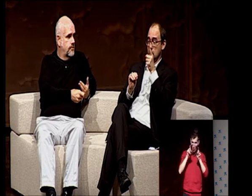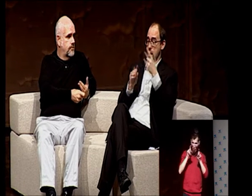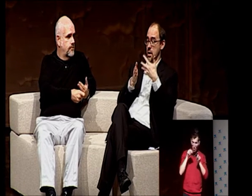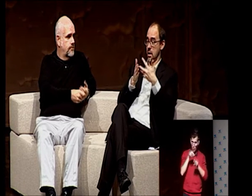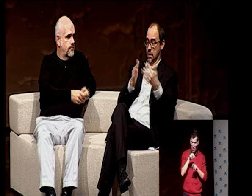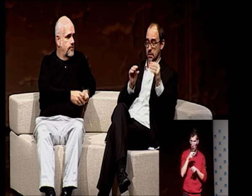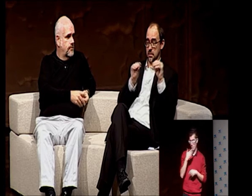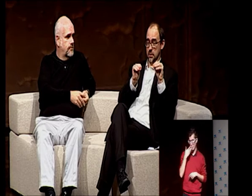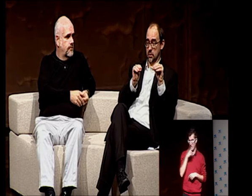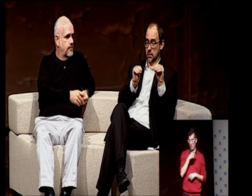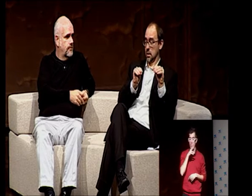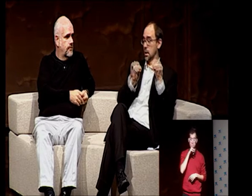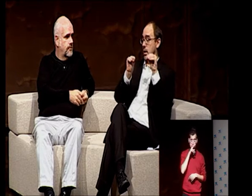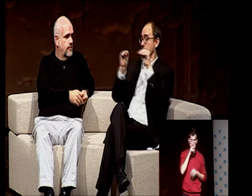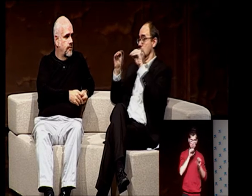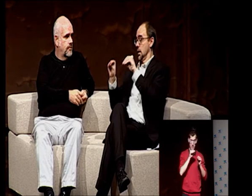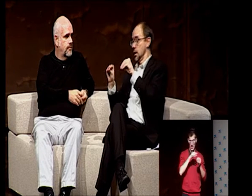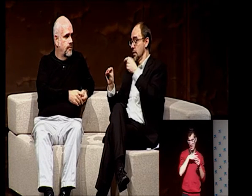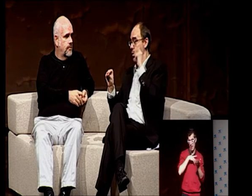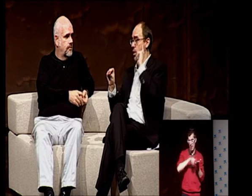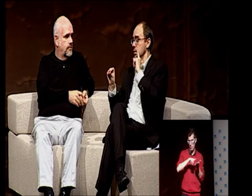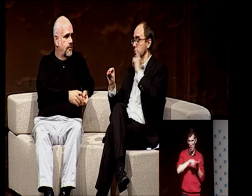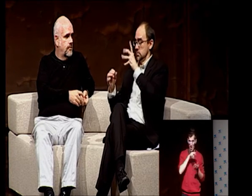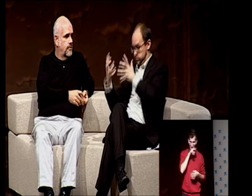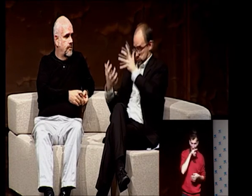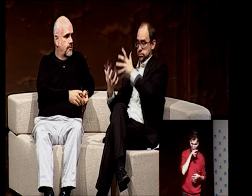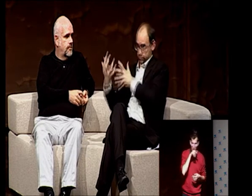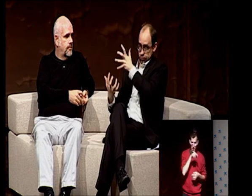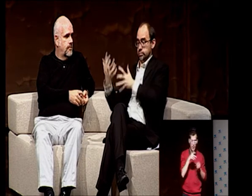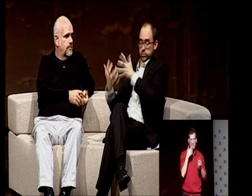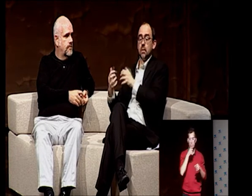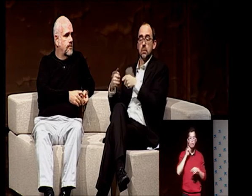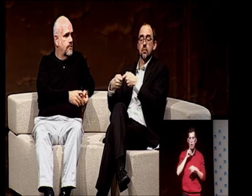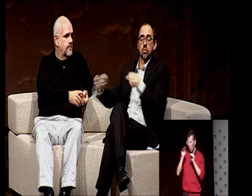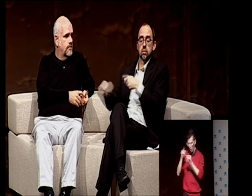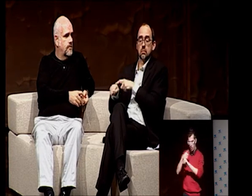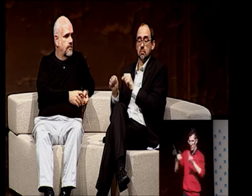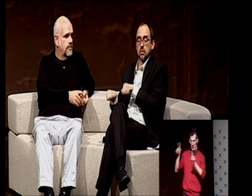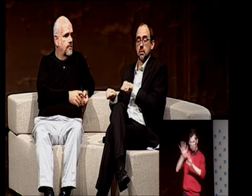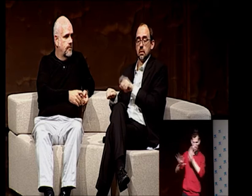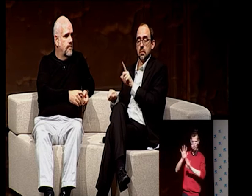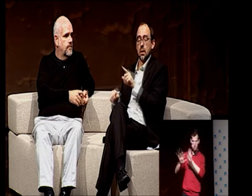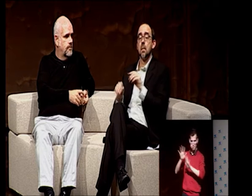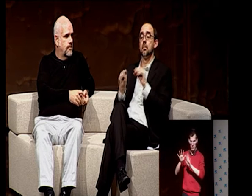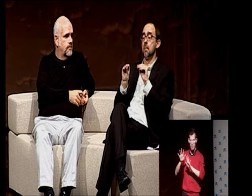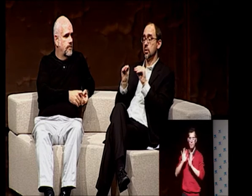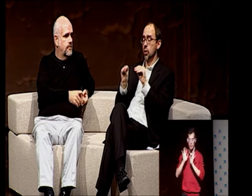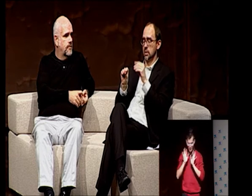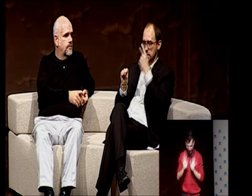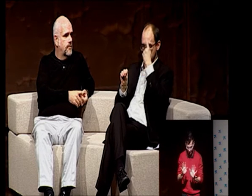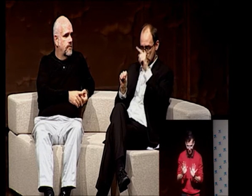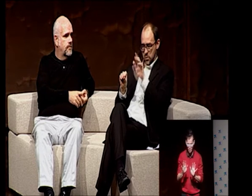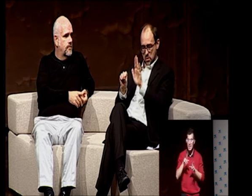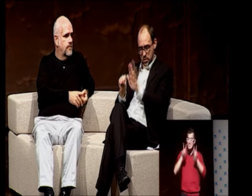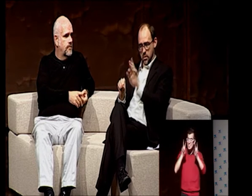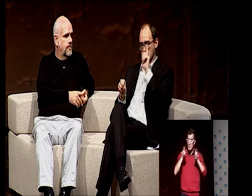favor con respecto a la educación un poco cuando estamos hablando de la lengua oral eh dentro de la educación y